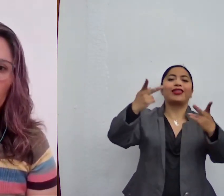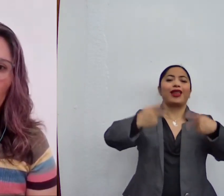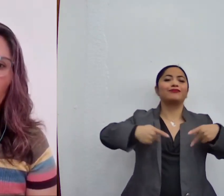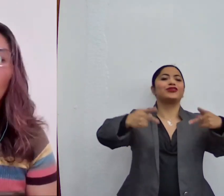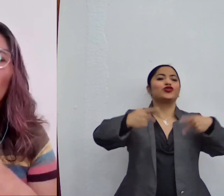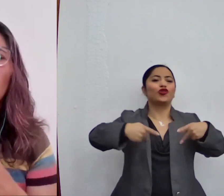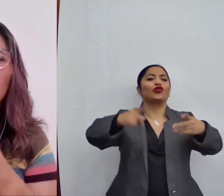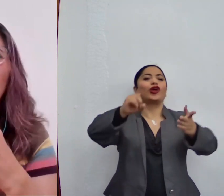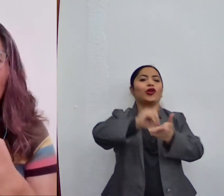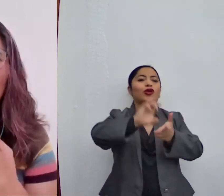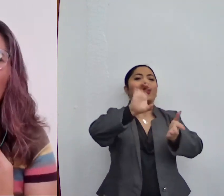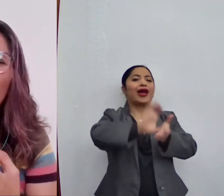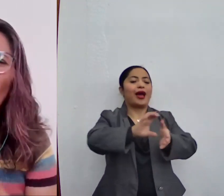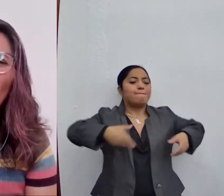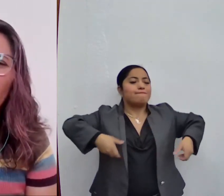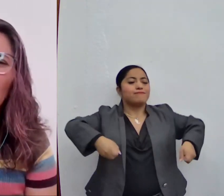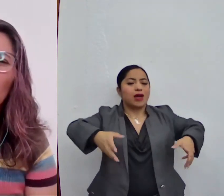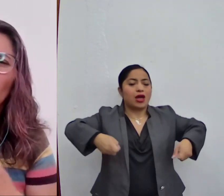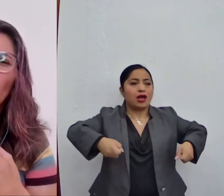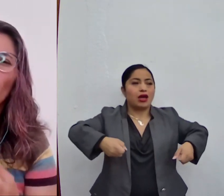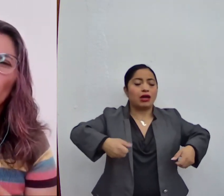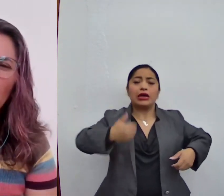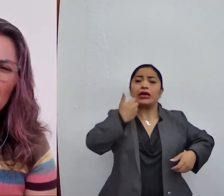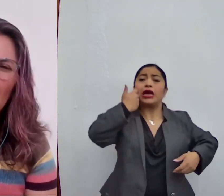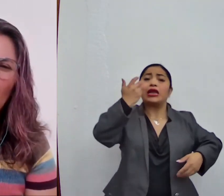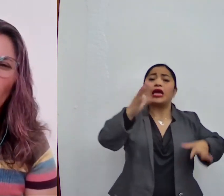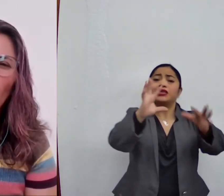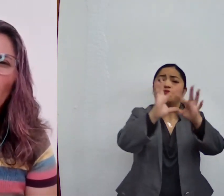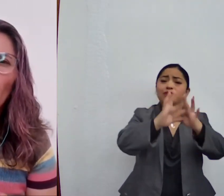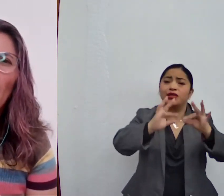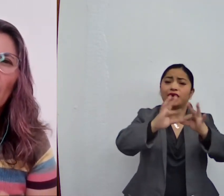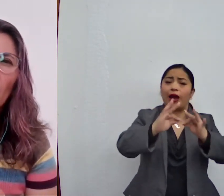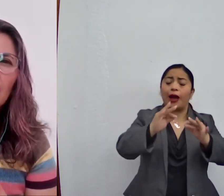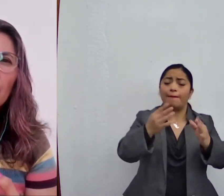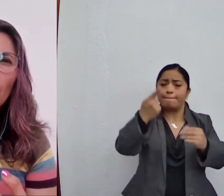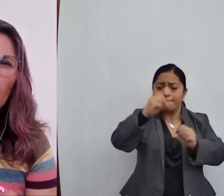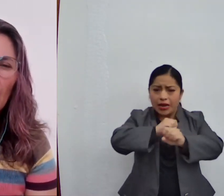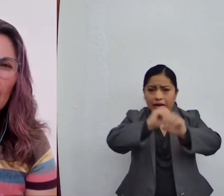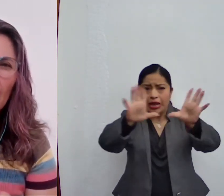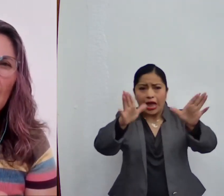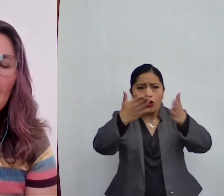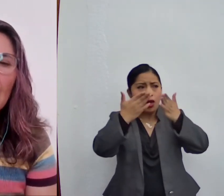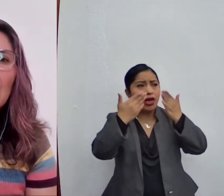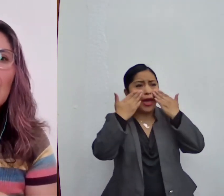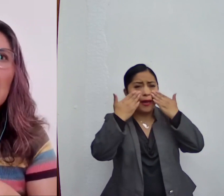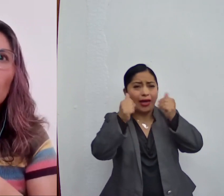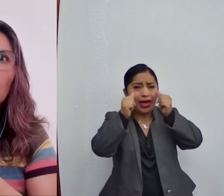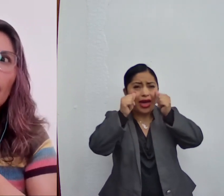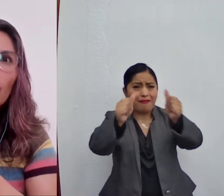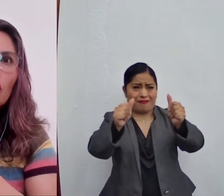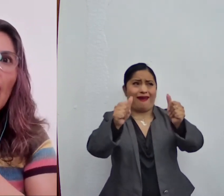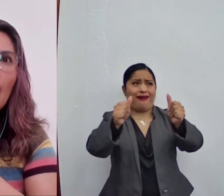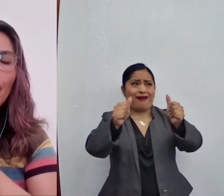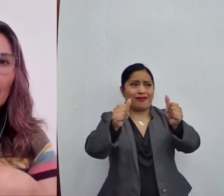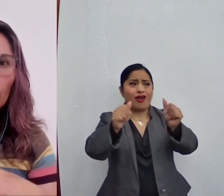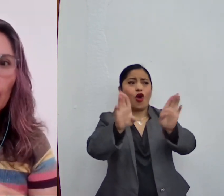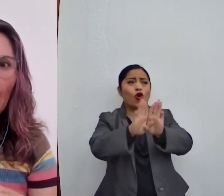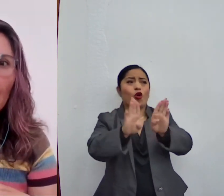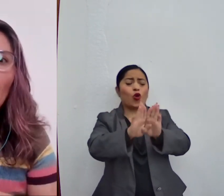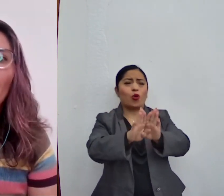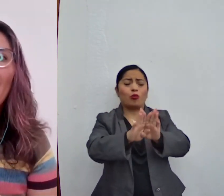con discapacidad. Entonces, sí quería comentárselos y puntualizarlo, porque creo que es importante y nos da